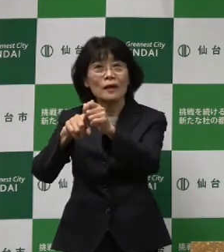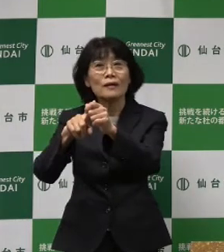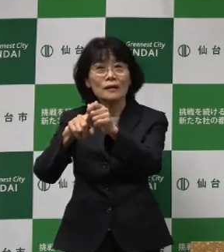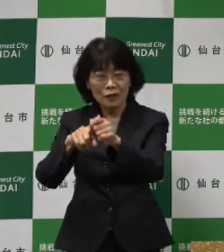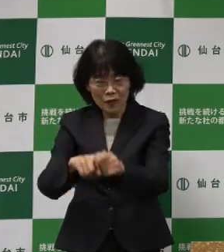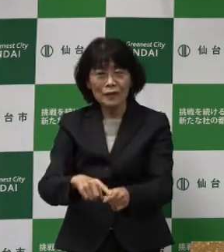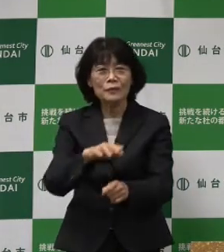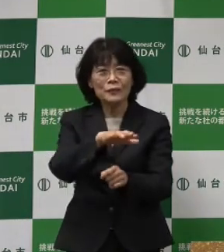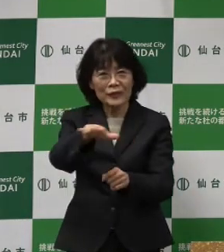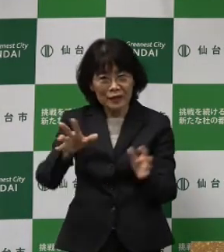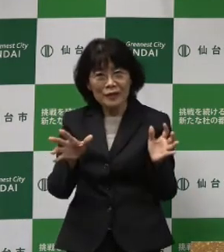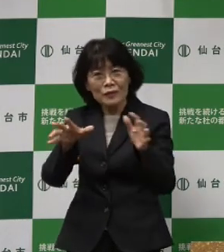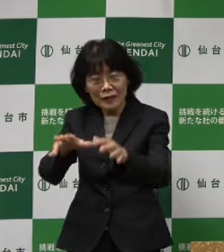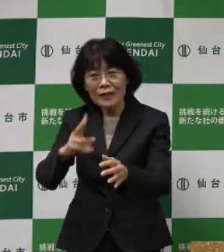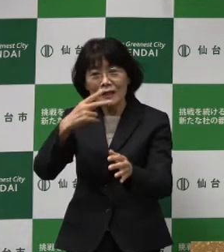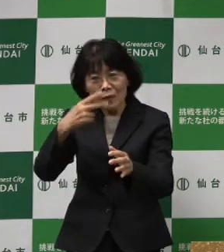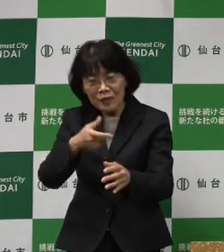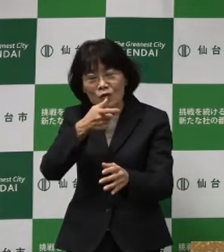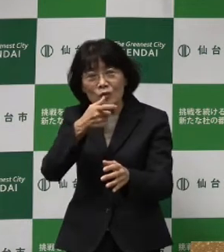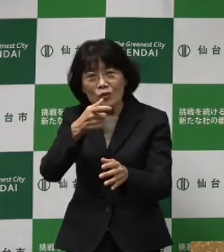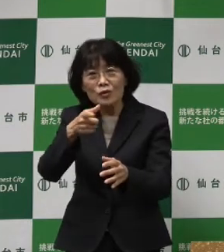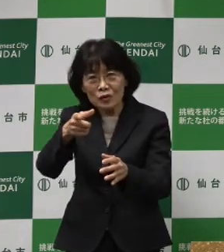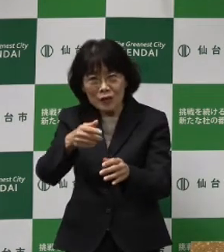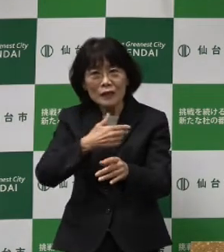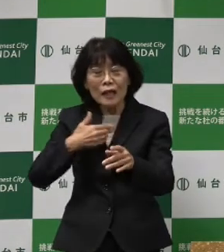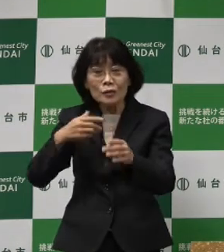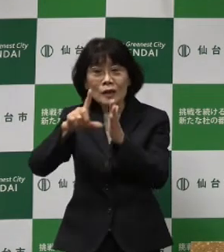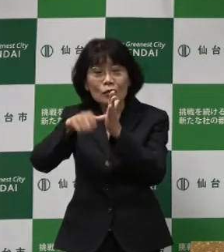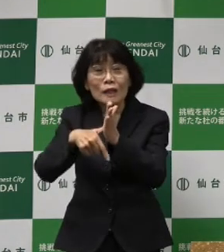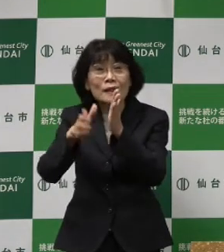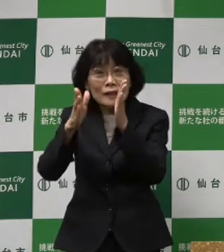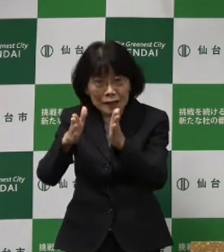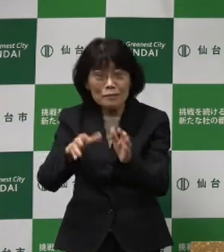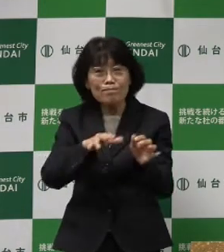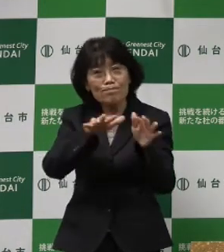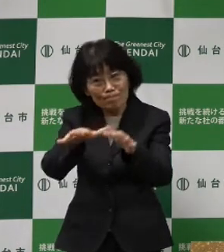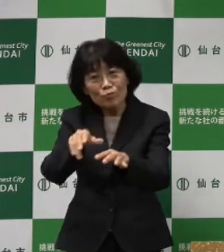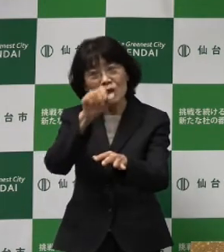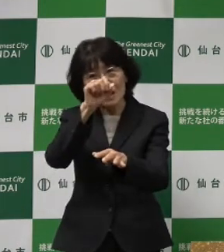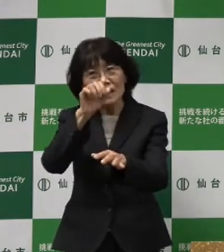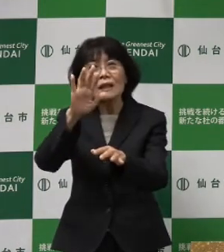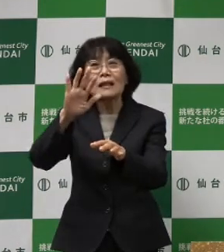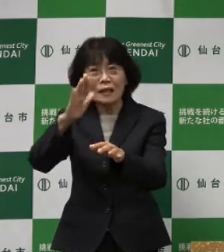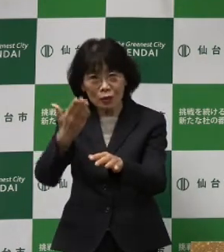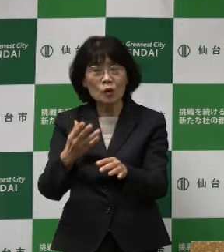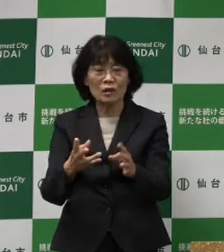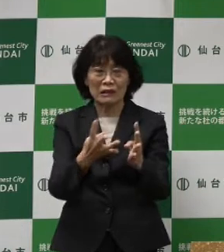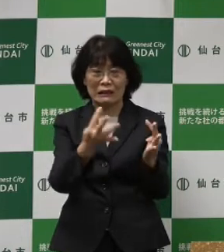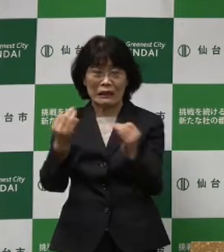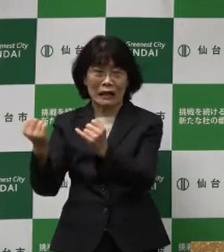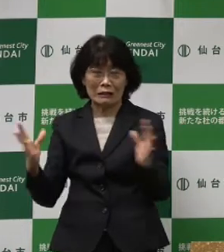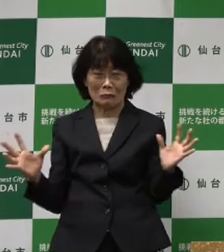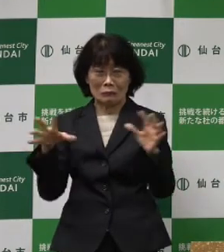食べたり飲んだりできるときに行っていただくのは構いませんけれども、大人数で、となるとま